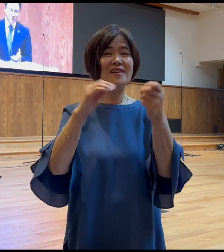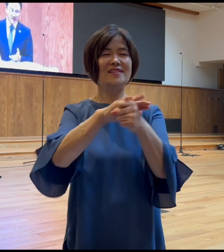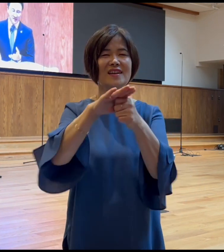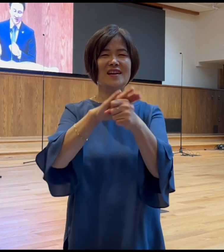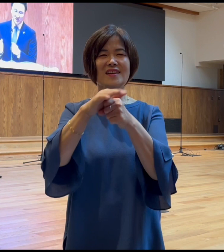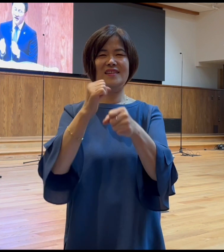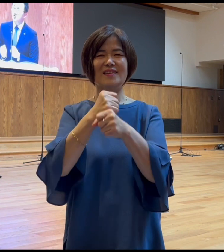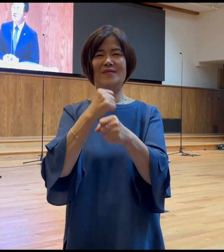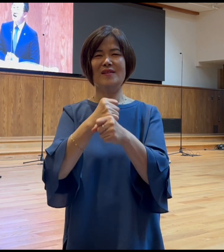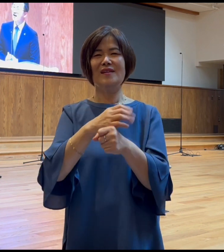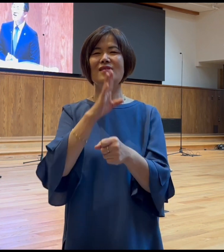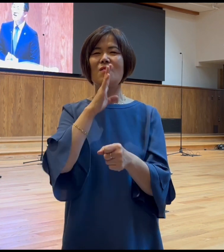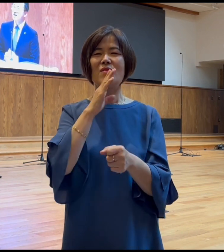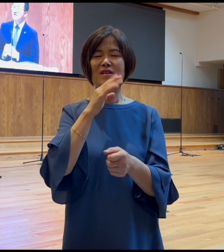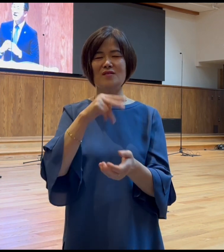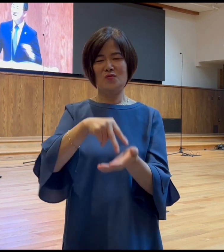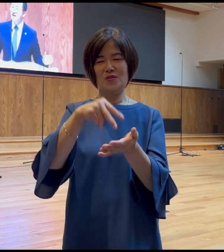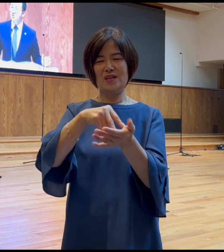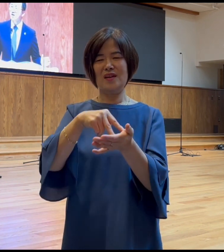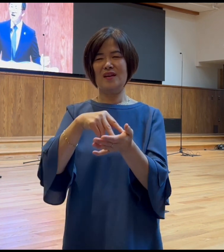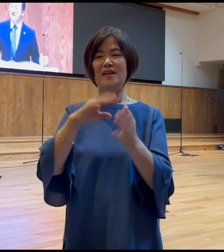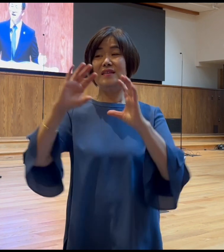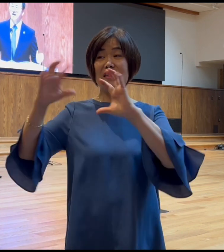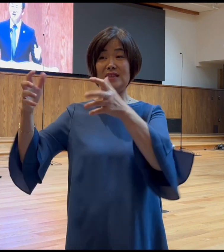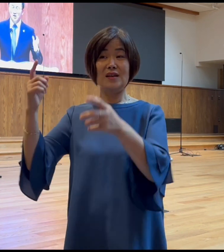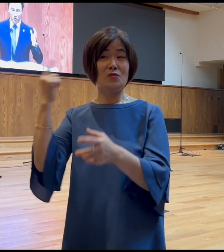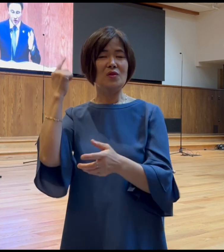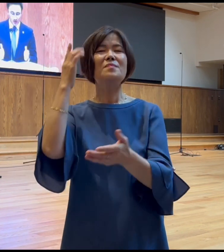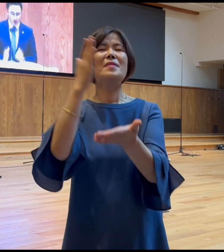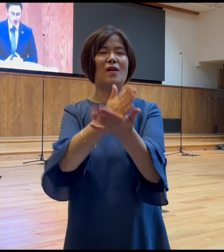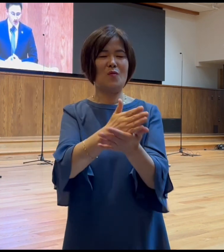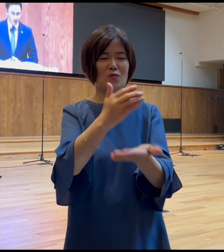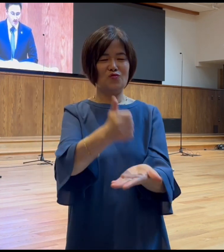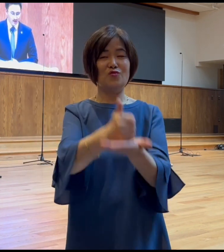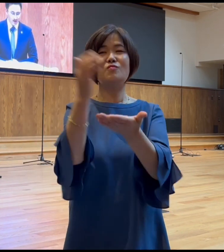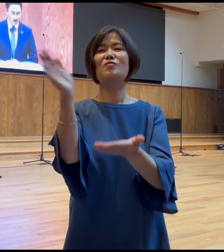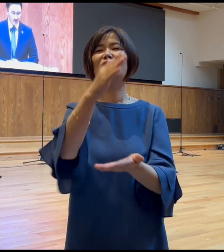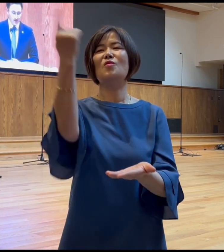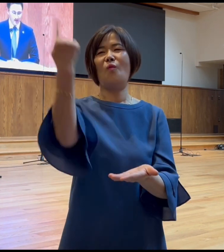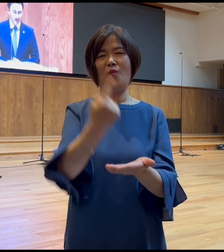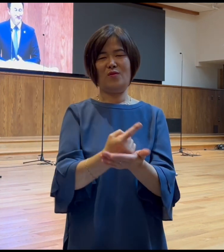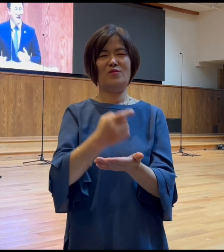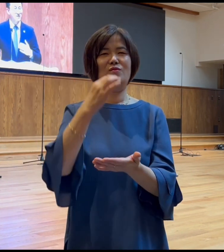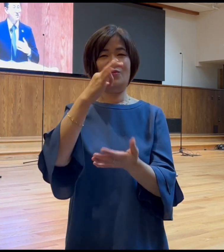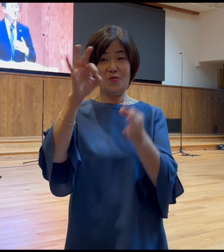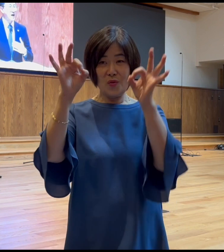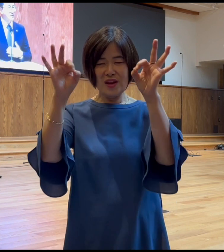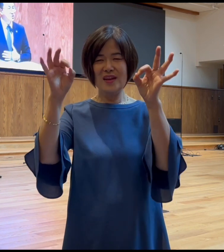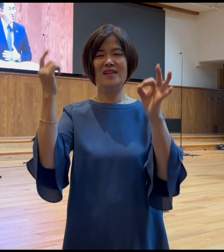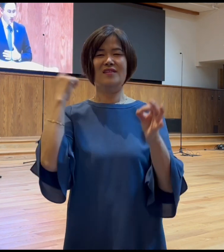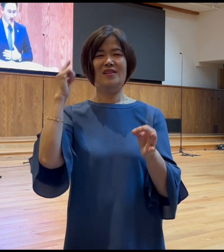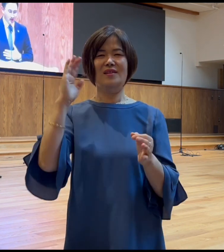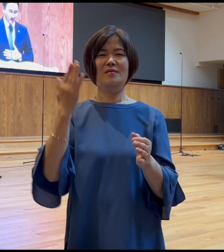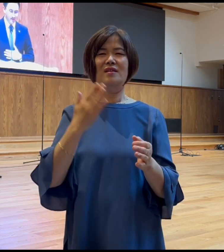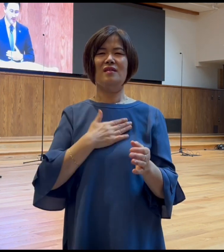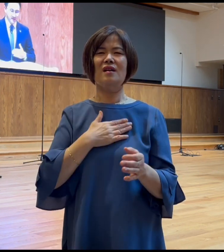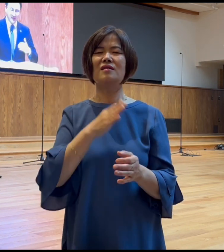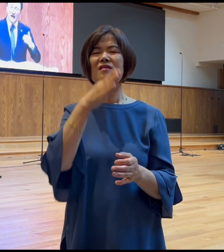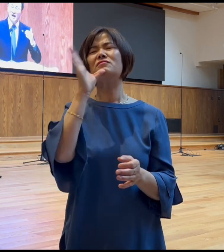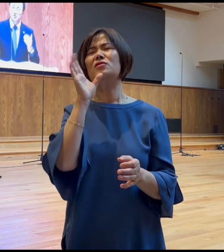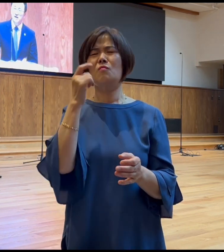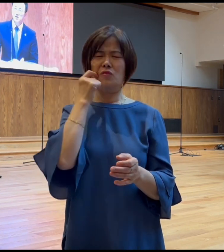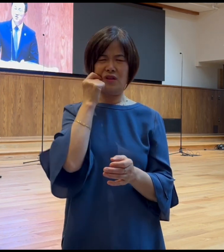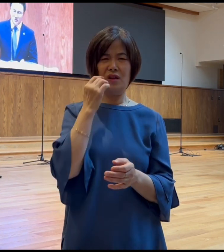바탕된 존재의 긍정의 소리가 세상의 소리가 아니라 주님으로부터 옵니다. 나 늙어서 아무것도 못해.